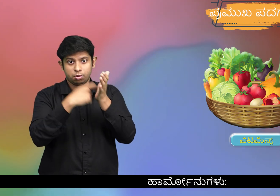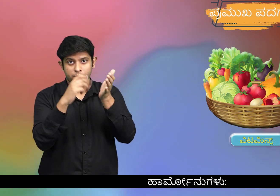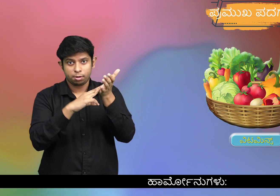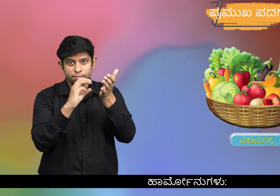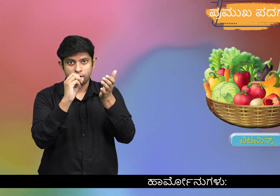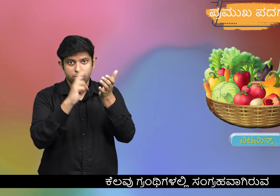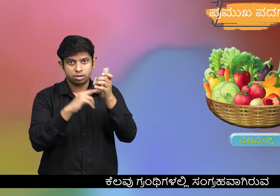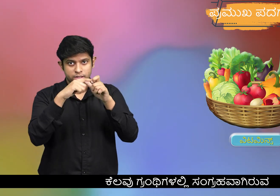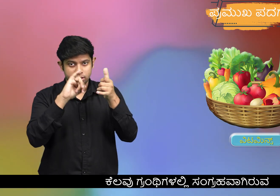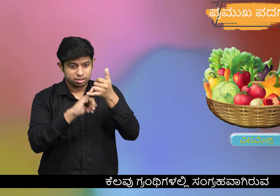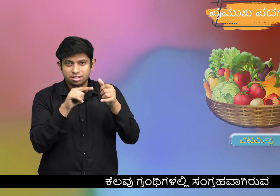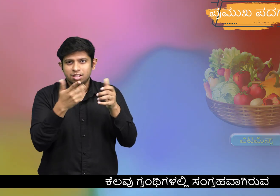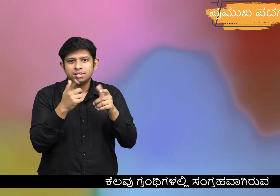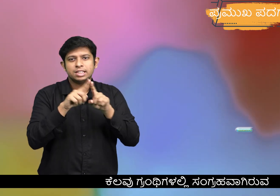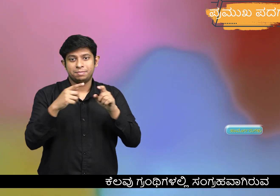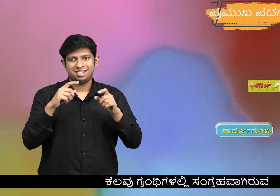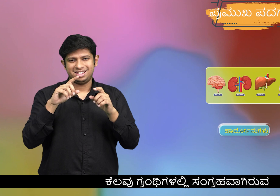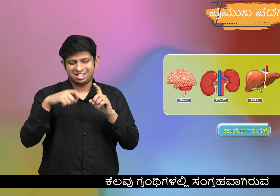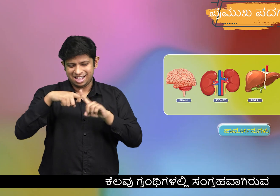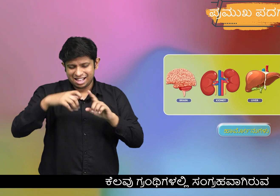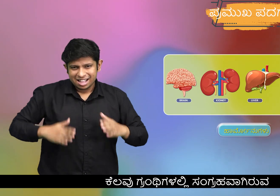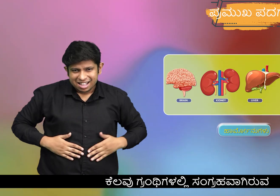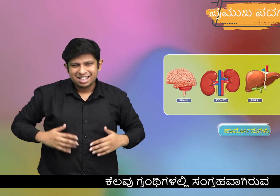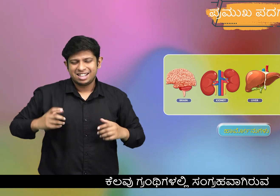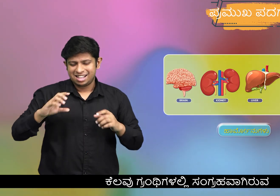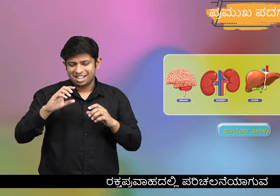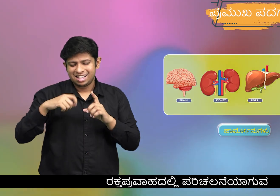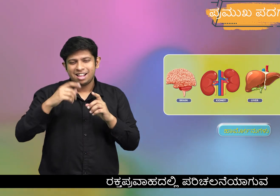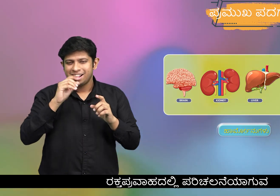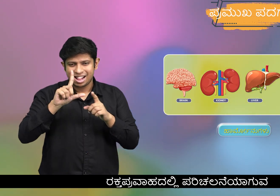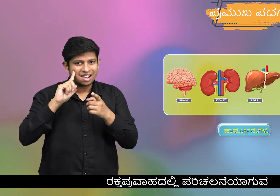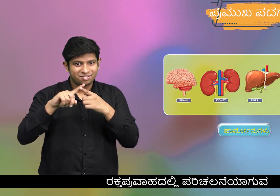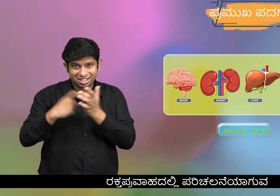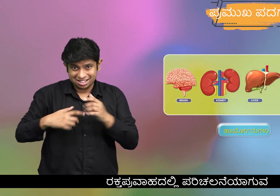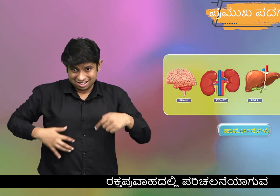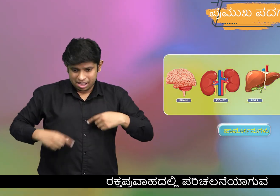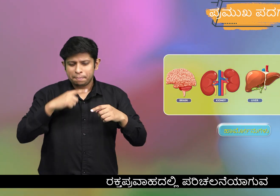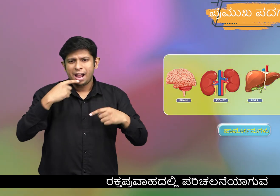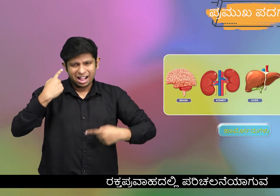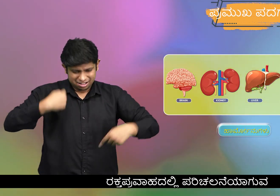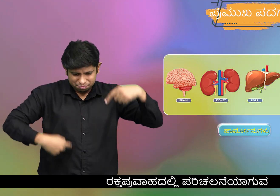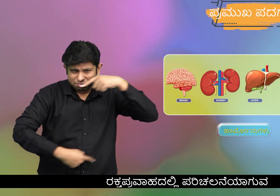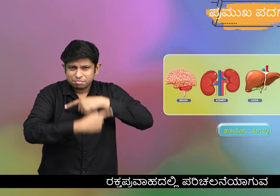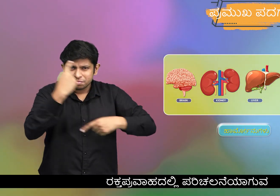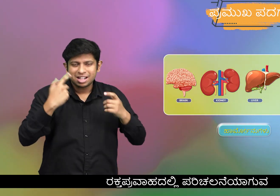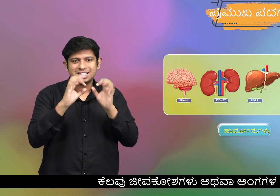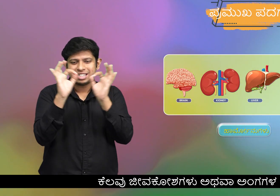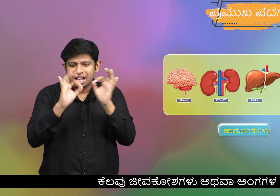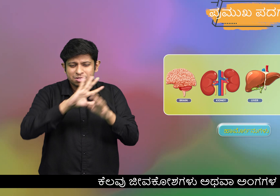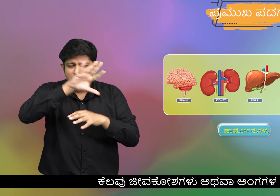ಹಾರ್ಮೋನ್ಗಳು, ಕೆಲವು ಗ್ರಂಥಿಗಳಲ್ಲಿ ಸಂಗ್ರಹವಾಗಿರುವ ರಕ್ತ ಪ್ರವಾಹದಲ್ಲಿ ಪರಿಚಲನೆಯಾಗುವ ಕೆಲವು